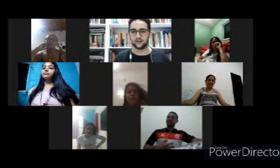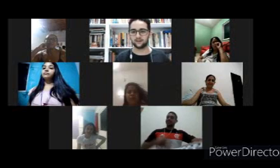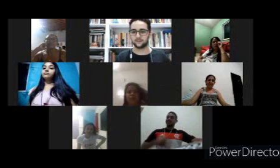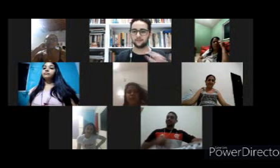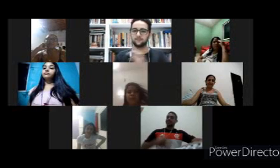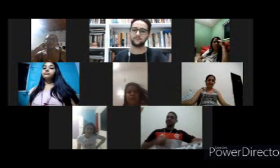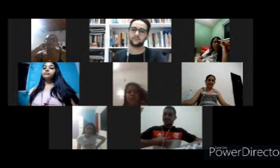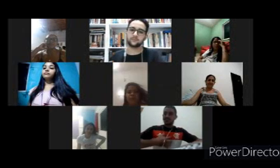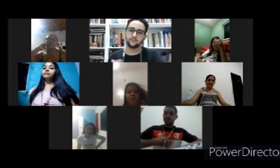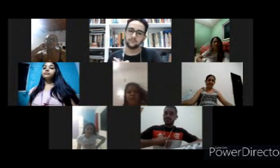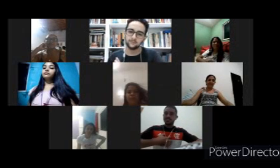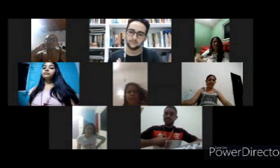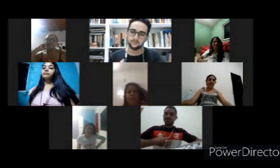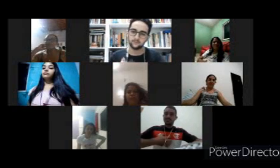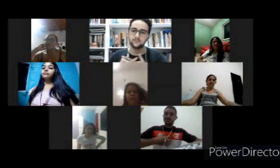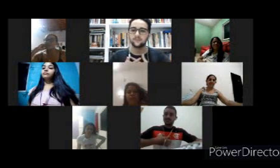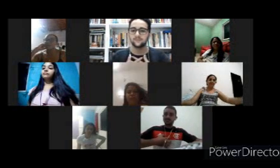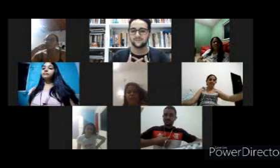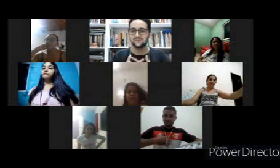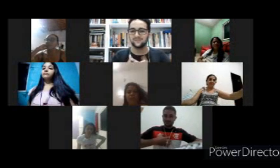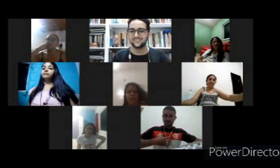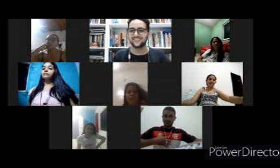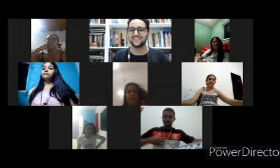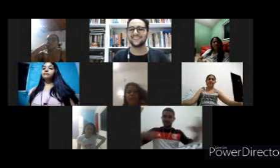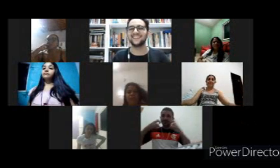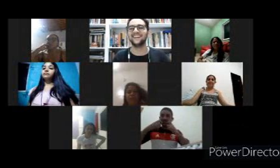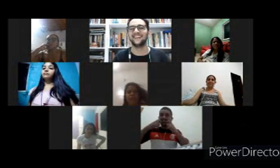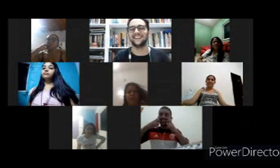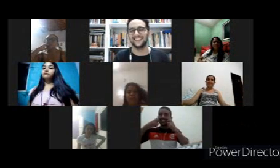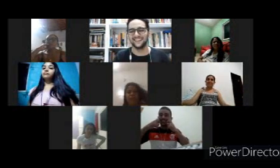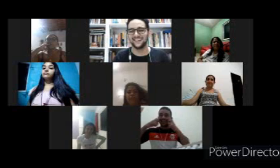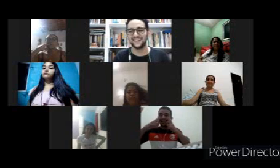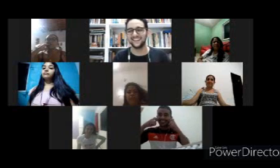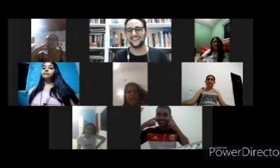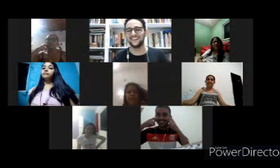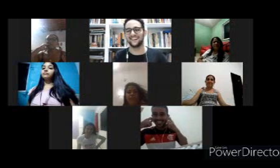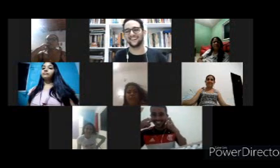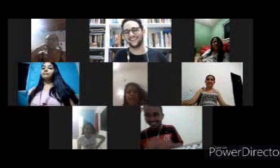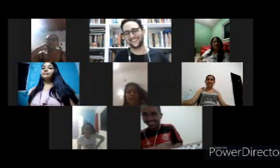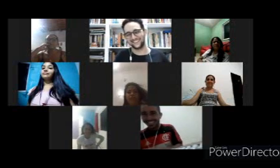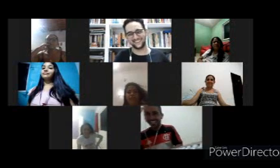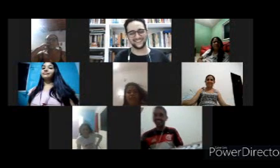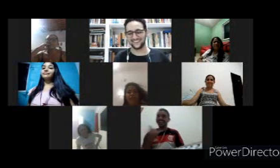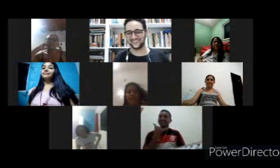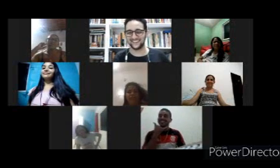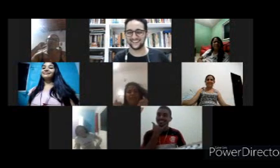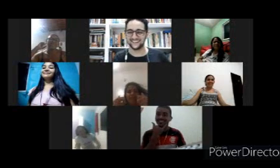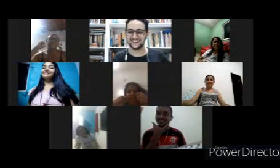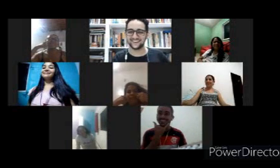escolares. Vou começar de sentimento, porque o sentimento que ficou depois disso foi de vergonha. E desculpa aí,